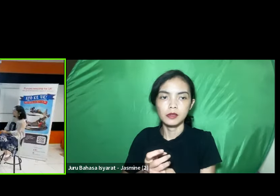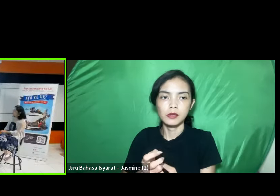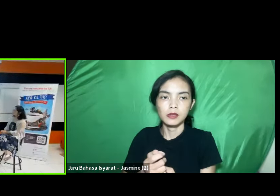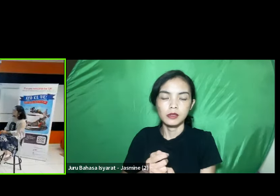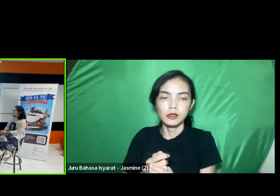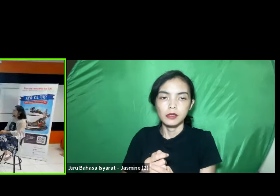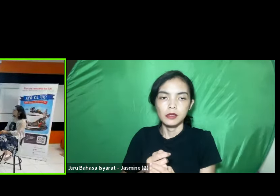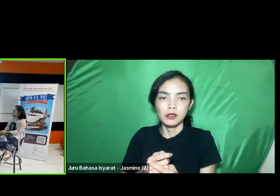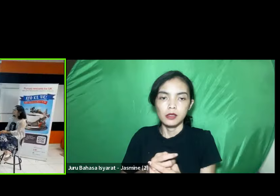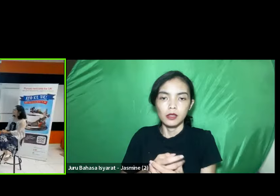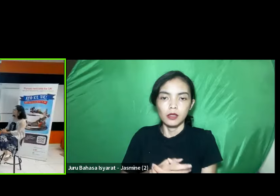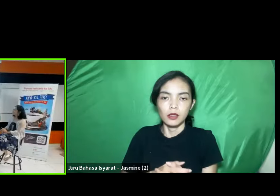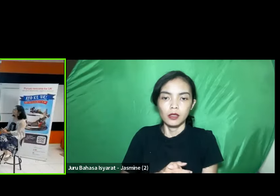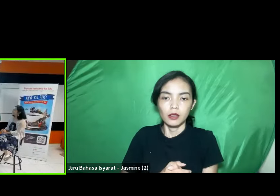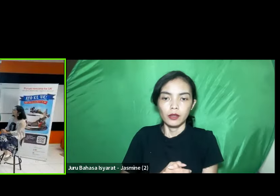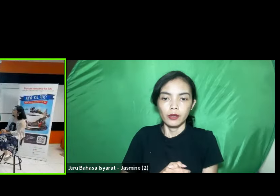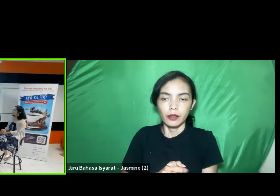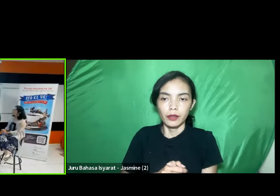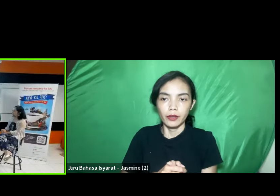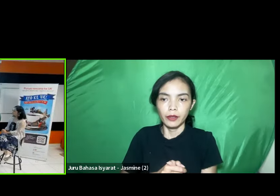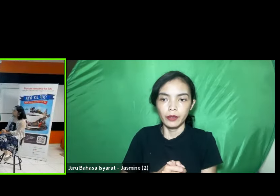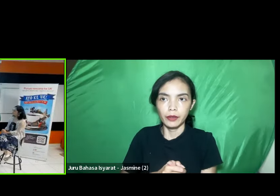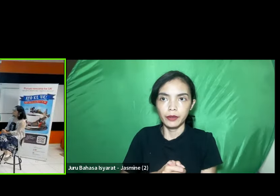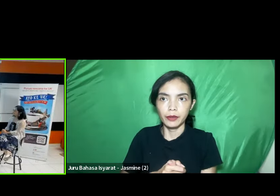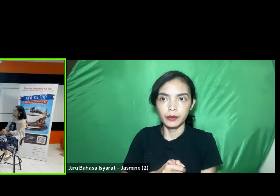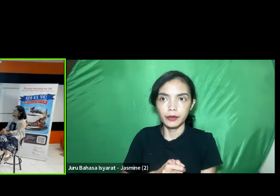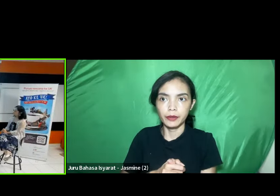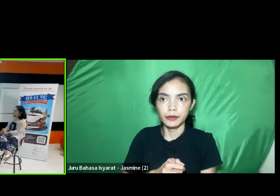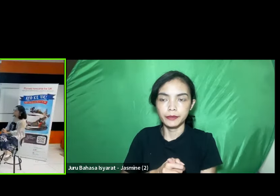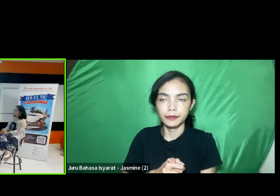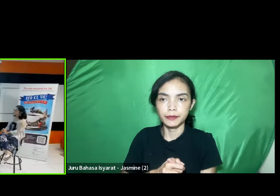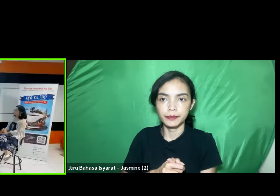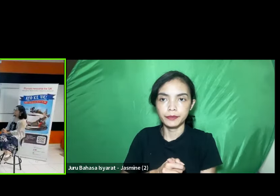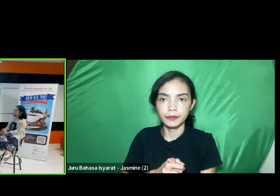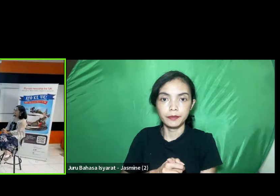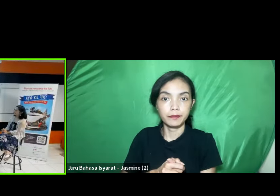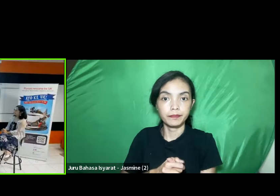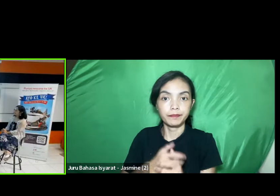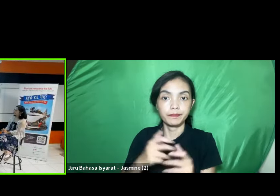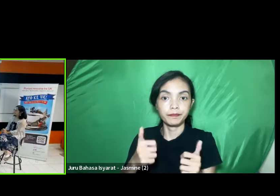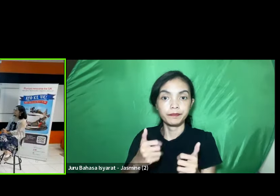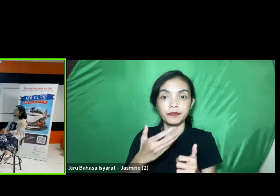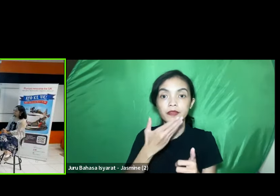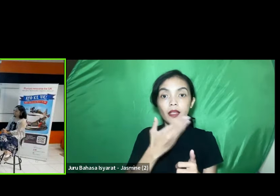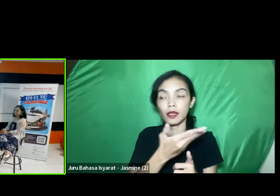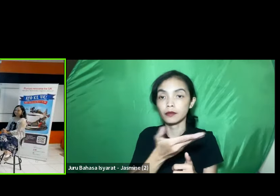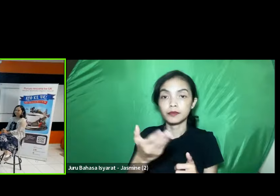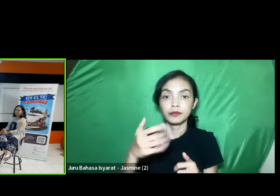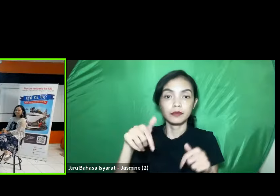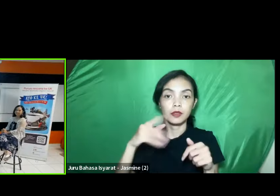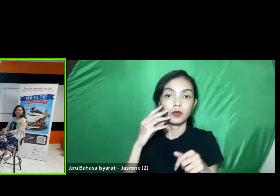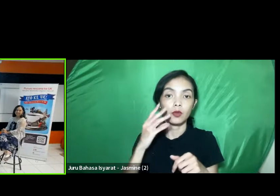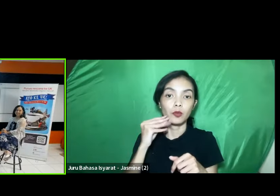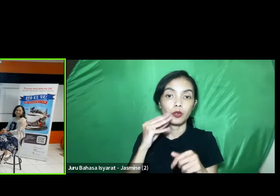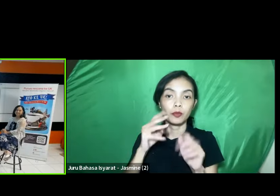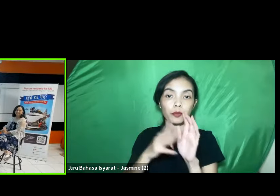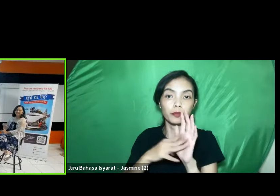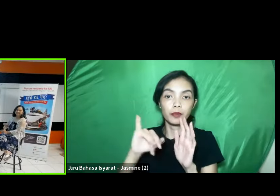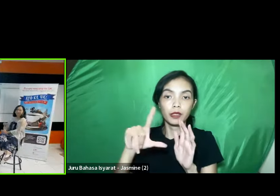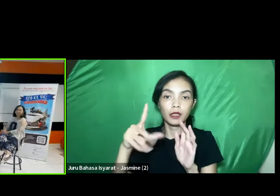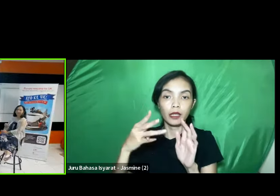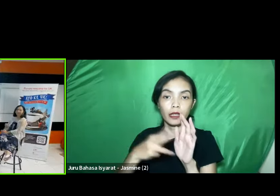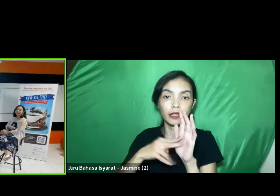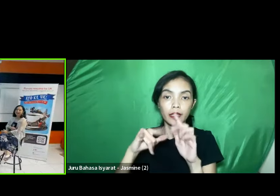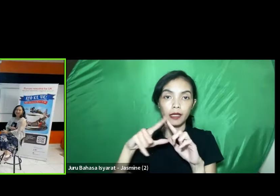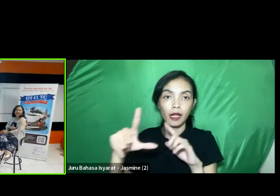oke eh ya saya mau tanya sama teman-teman dulu di sini yang milenial berapa orangengkatang semua